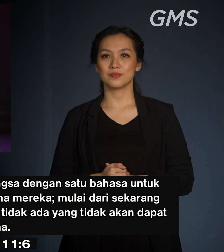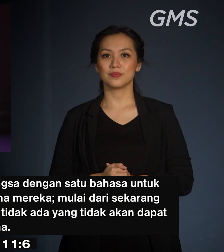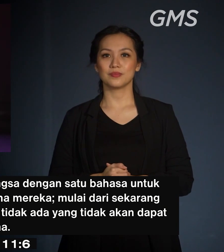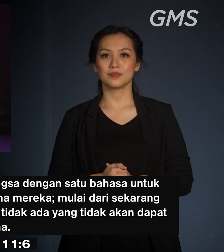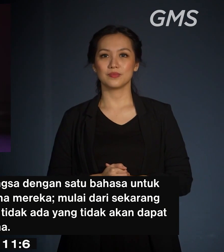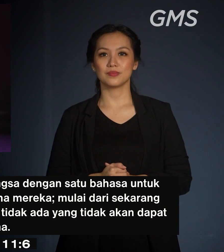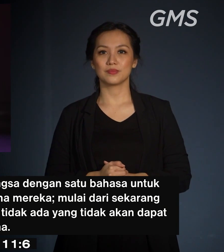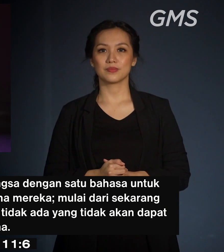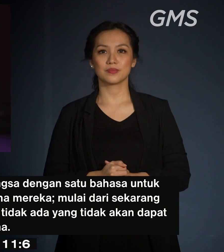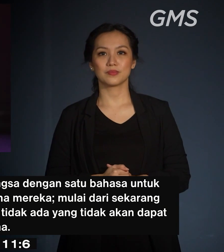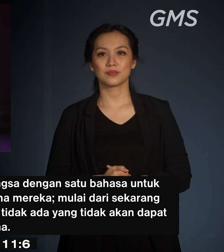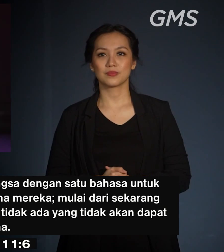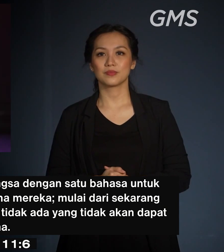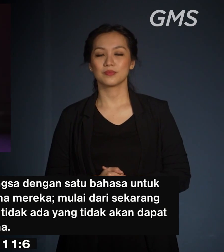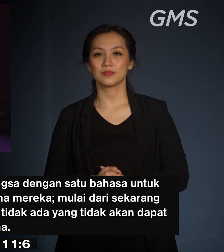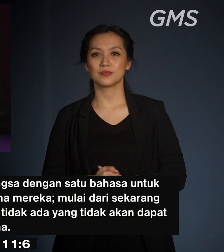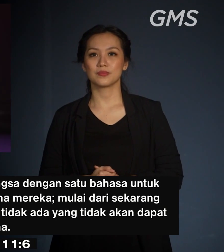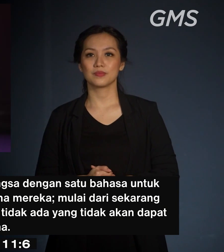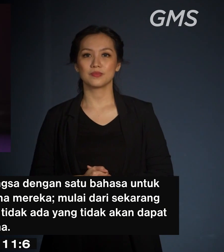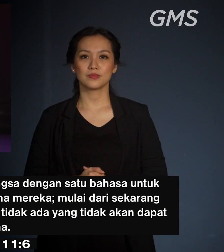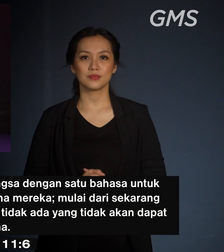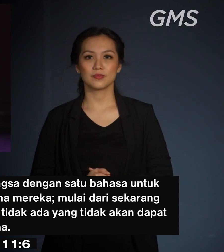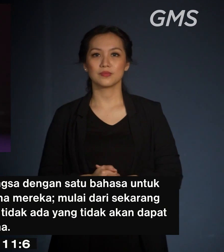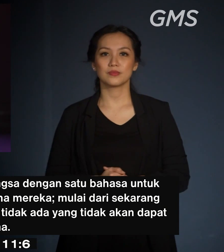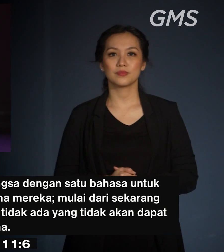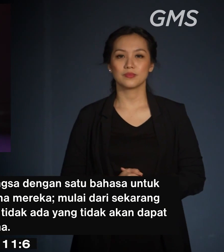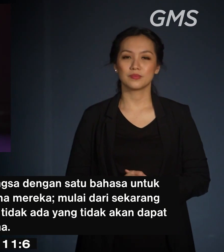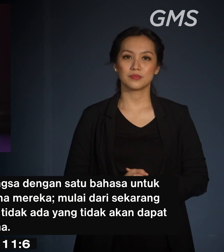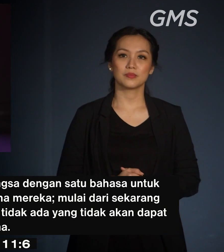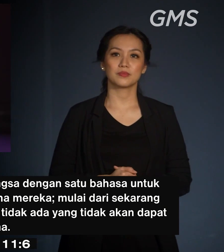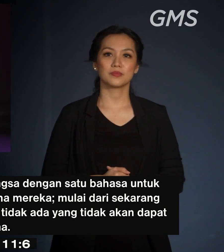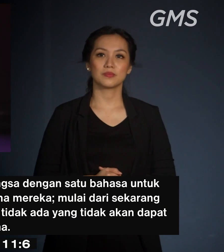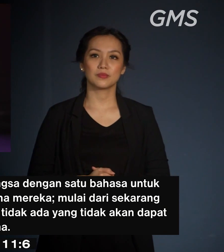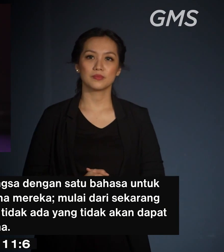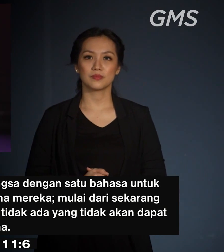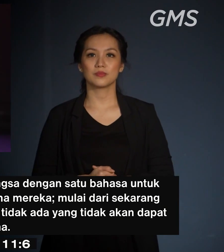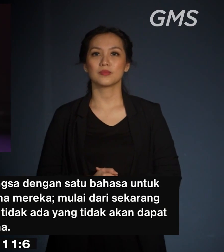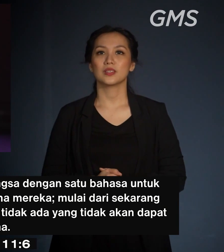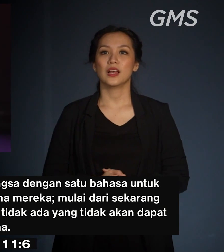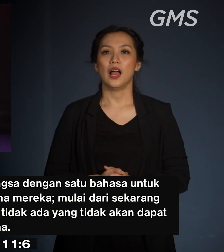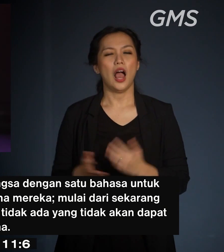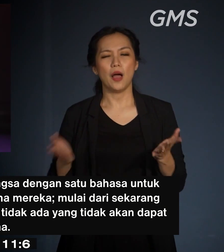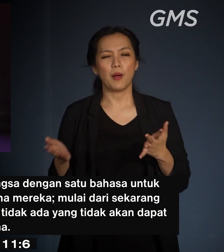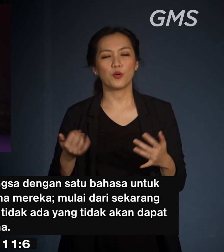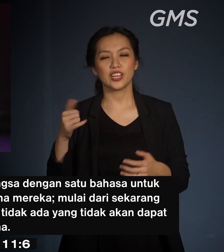dari sekarang, apapun juga yang mereka rencanakan. Katakan mereka rencanakan.